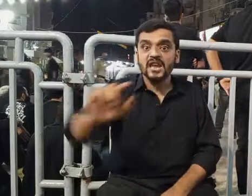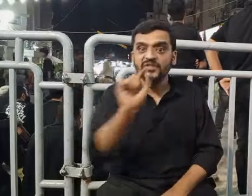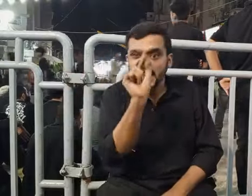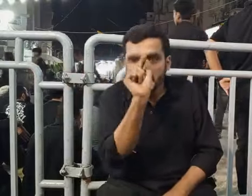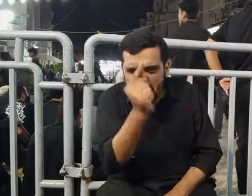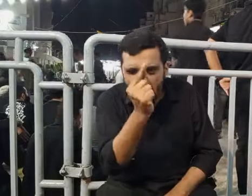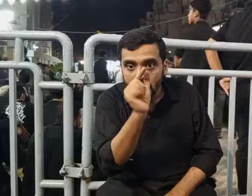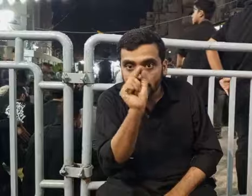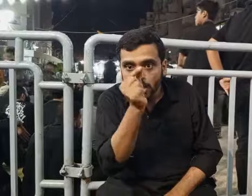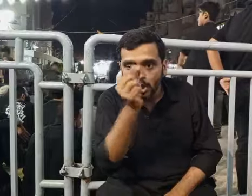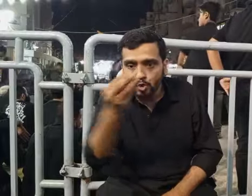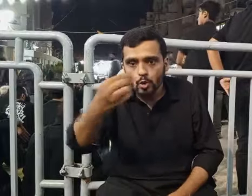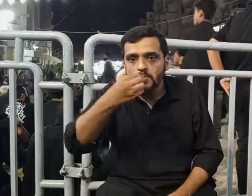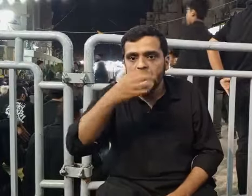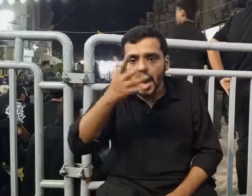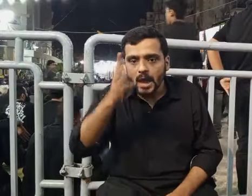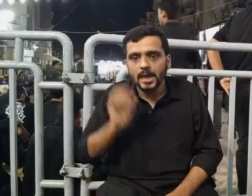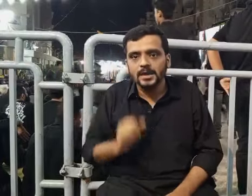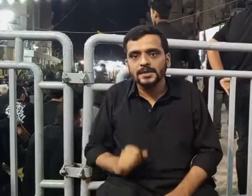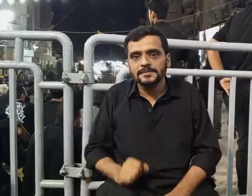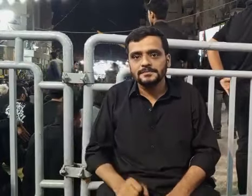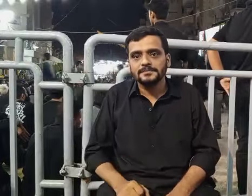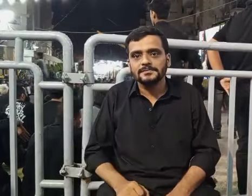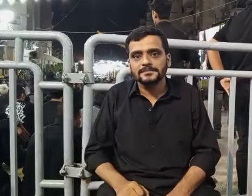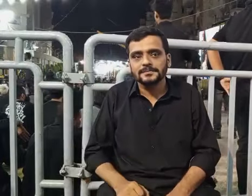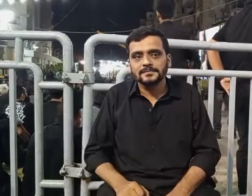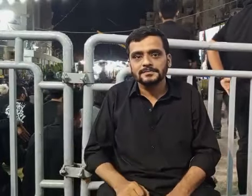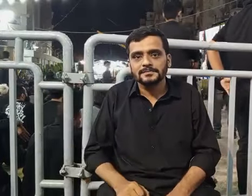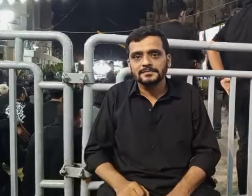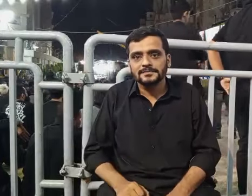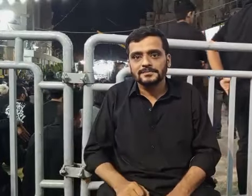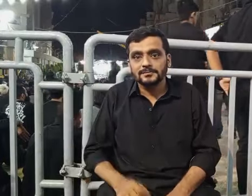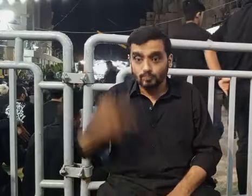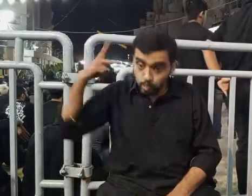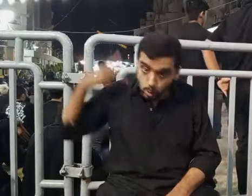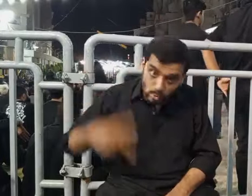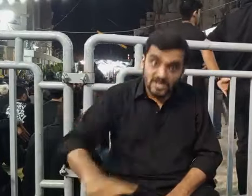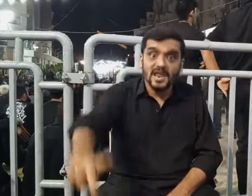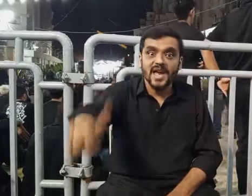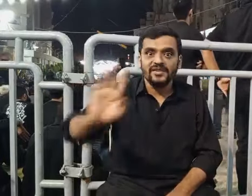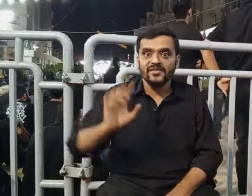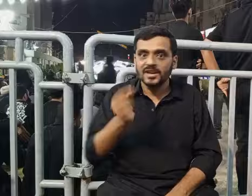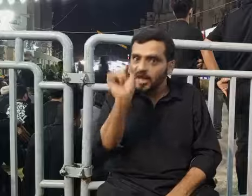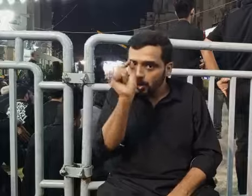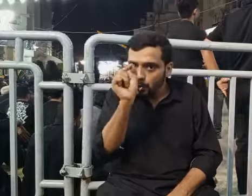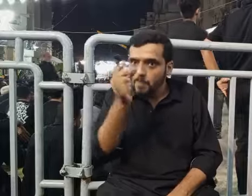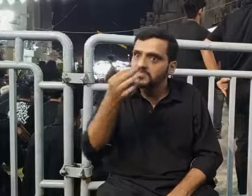سر کو جھکا کے شیر خدا نے دیا جواب آتا ہے مجھ کو اپنی ثنا کرنے سے حجاب.